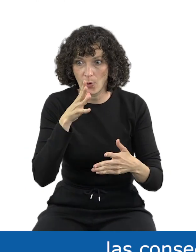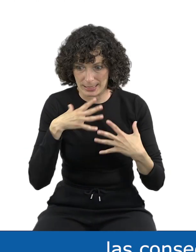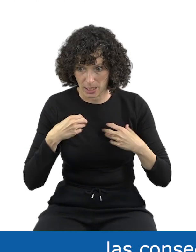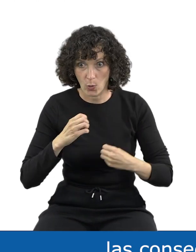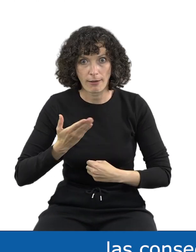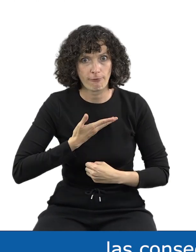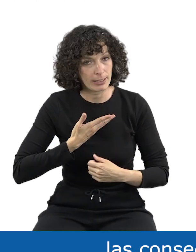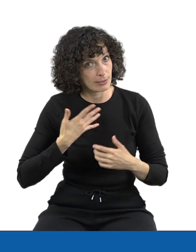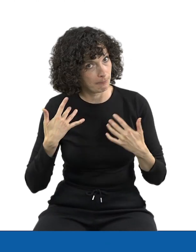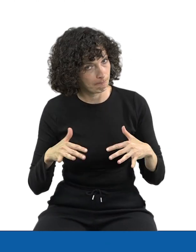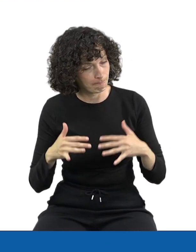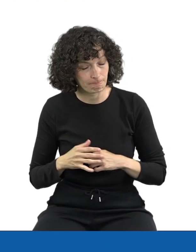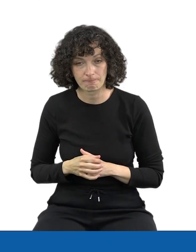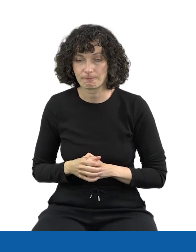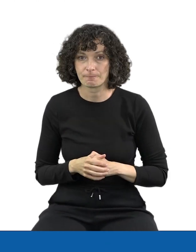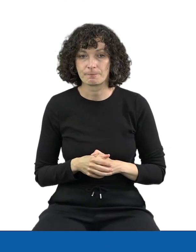a la salud, ¿no?